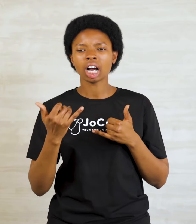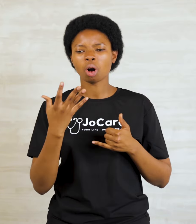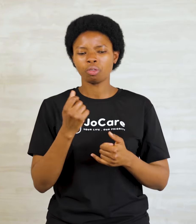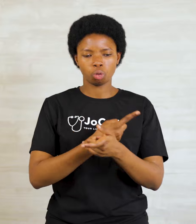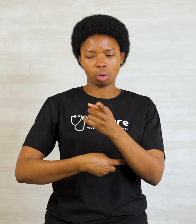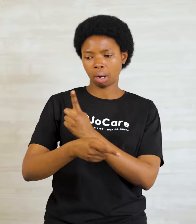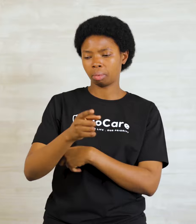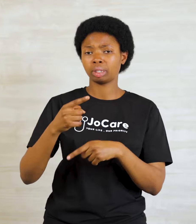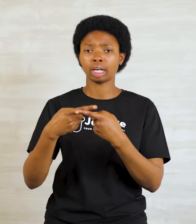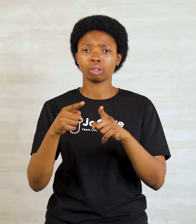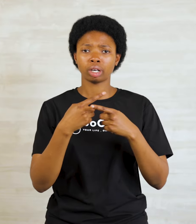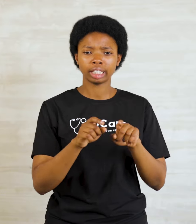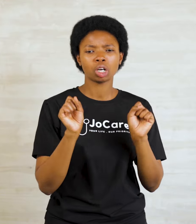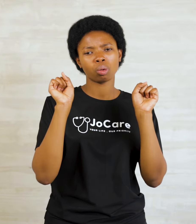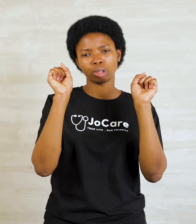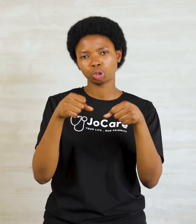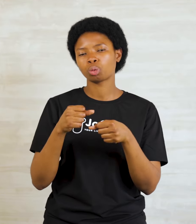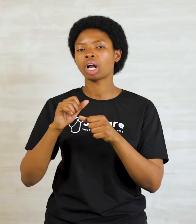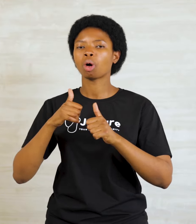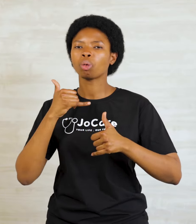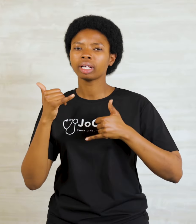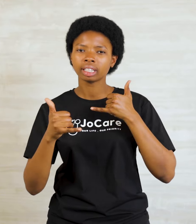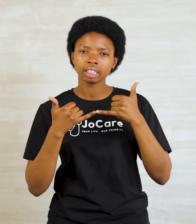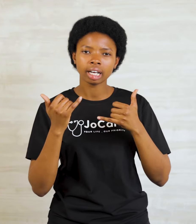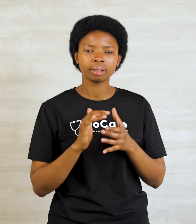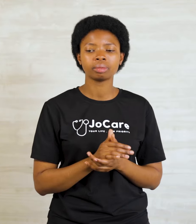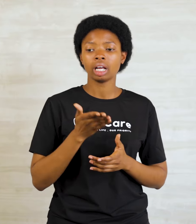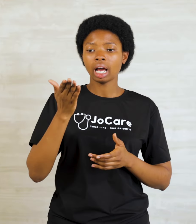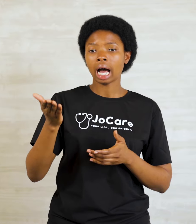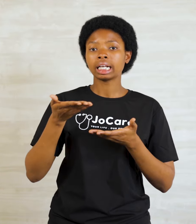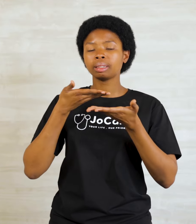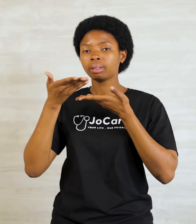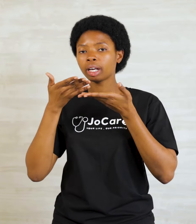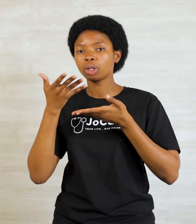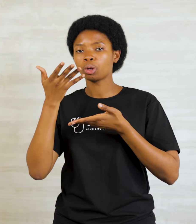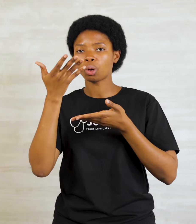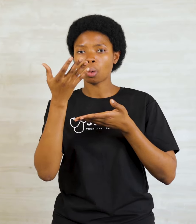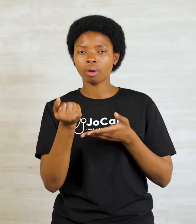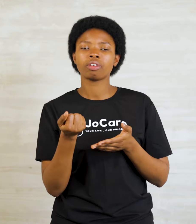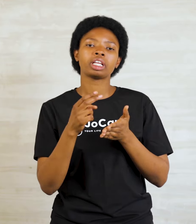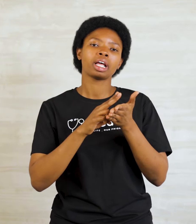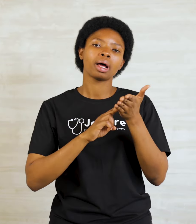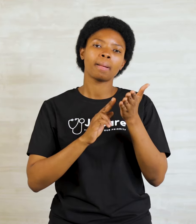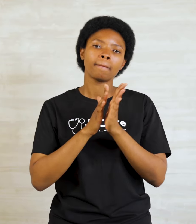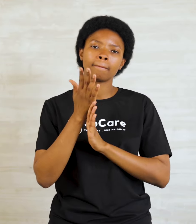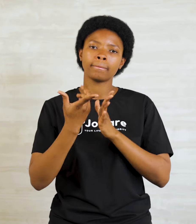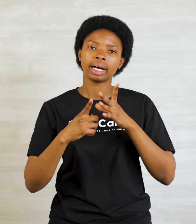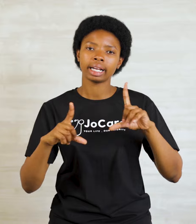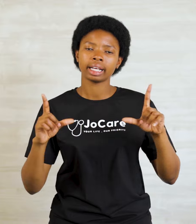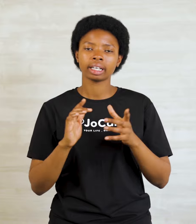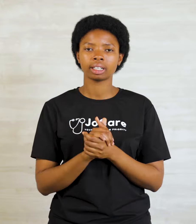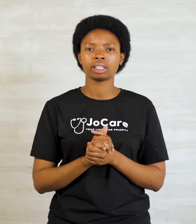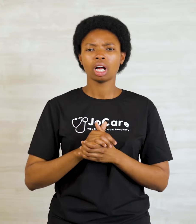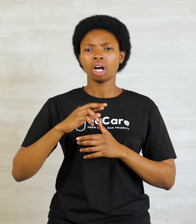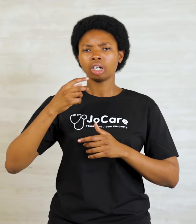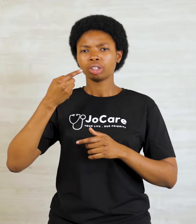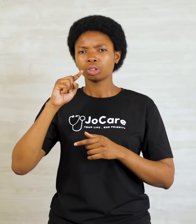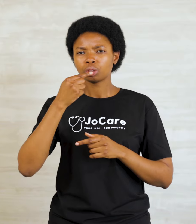kutumva urajya kuri social media zabo urabona ibiganiro biriho amarenga yego social media iri kudufasha cyane mu